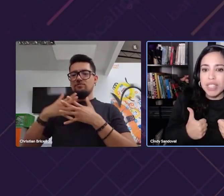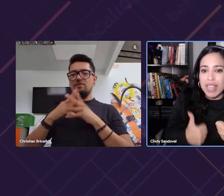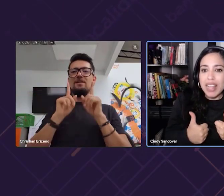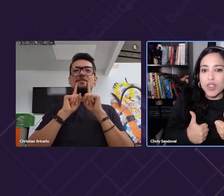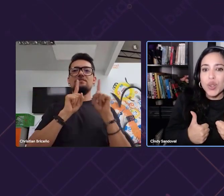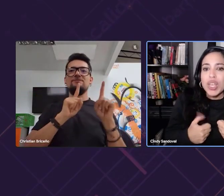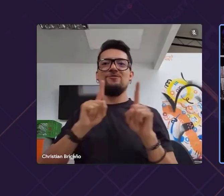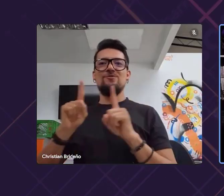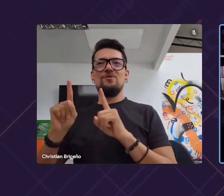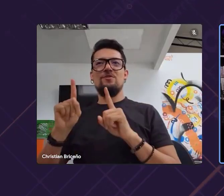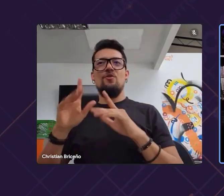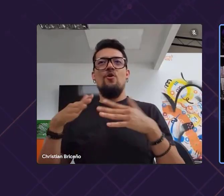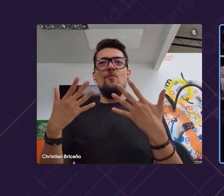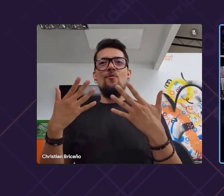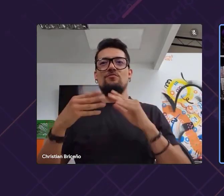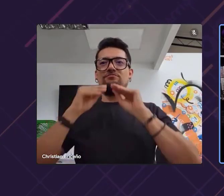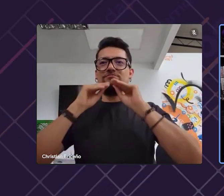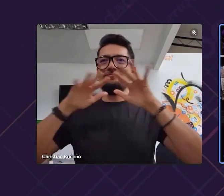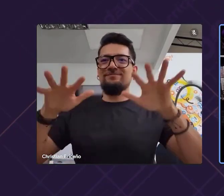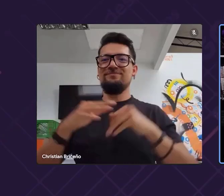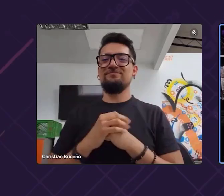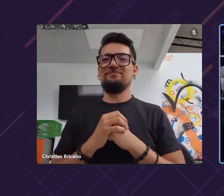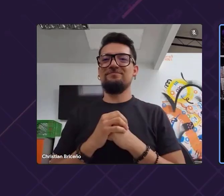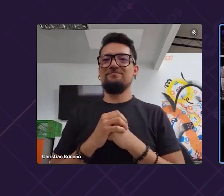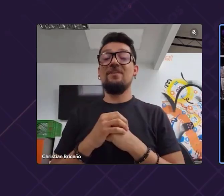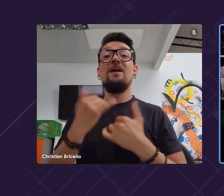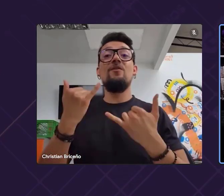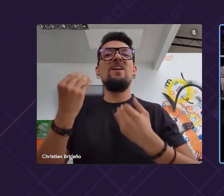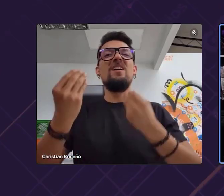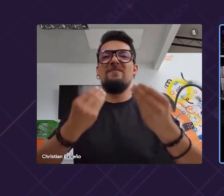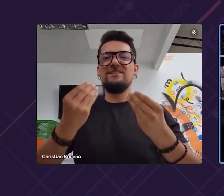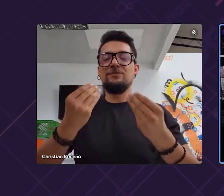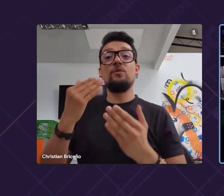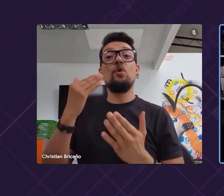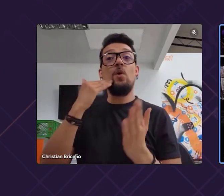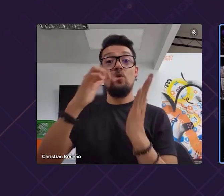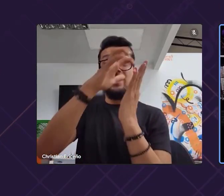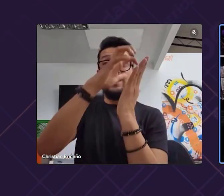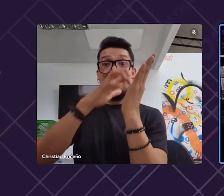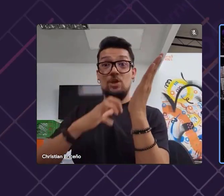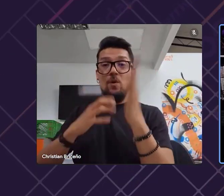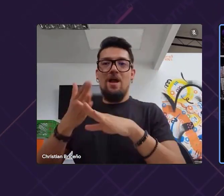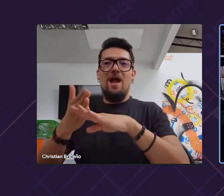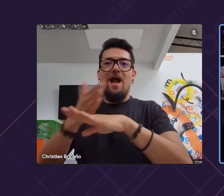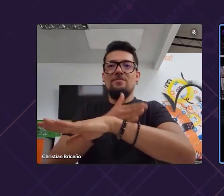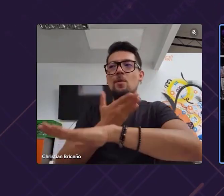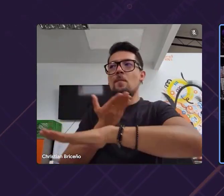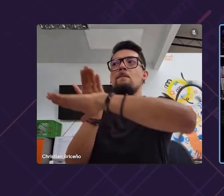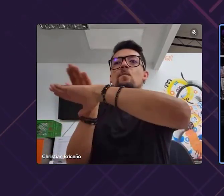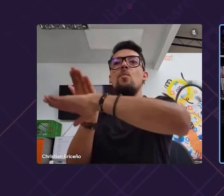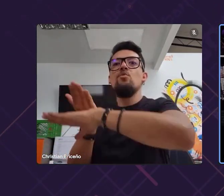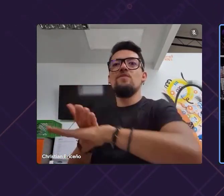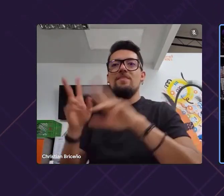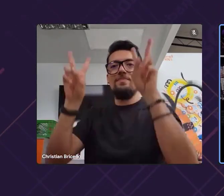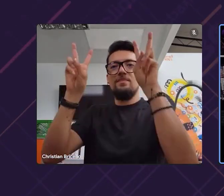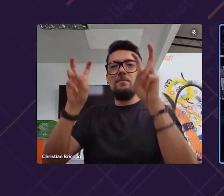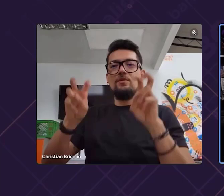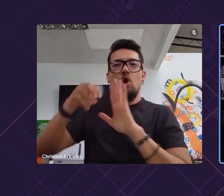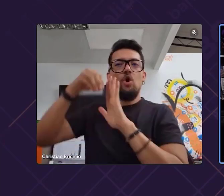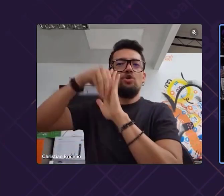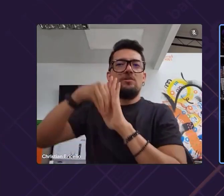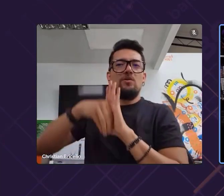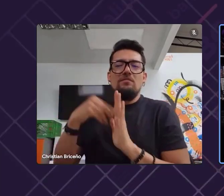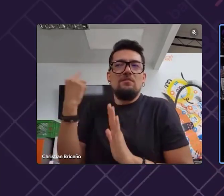estoy enfrentando, tengo el discurso y las habilidades, digamos que comunicativas para hacerlo. Eh, entonces, digamos